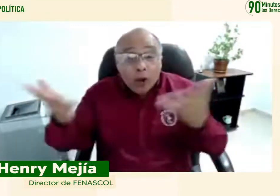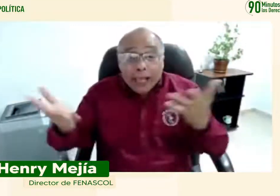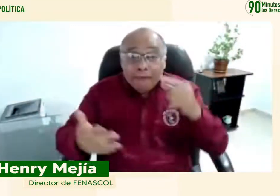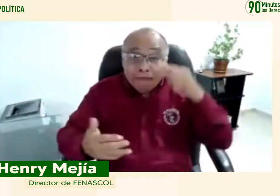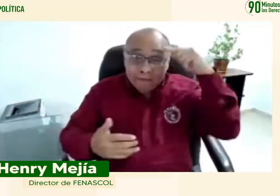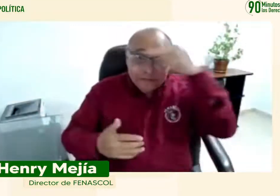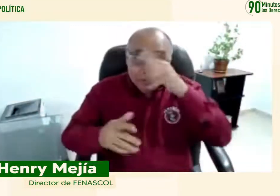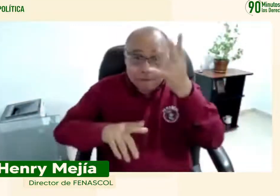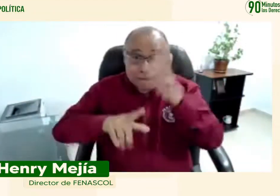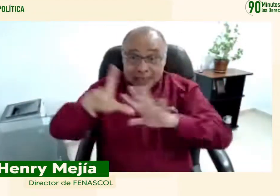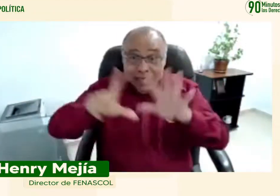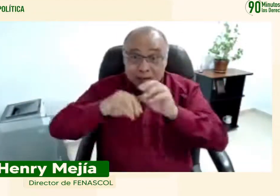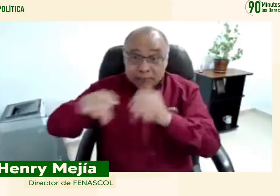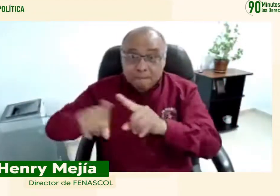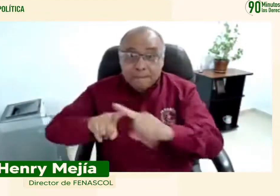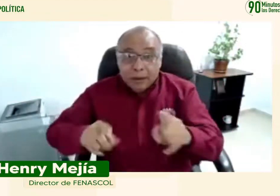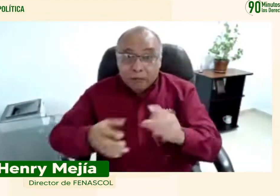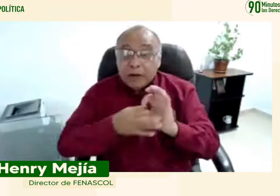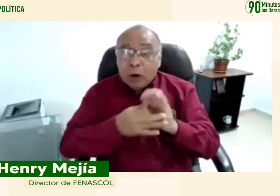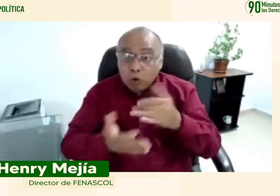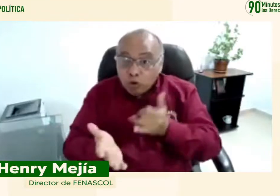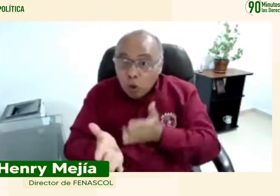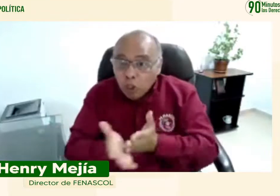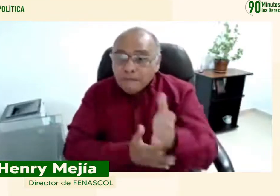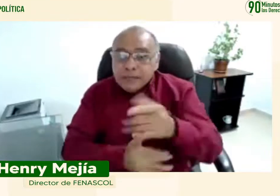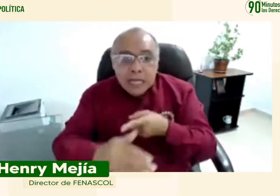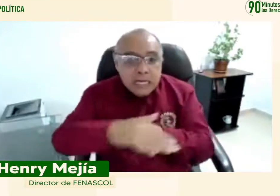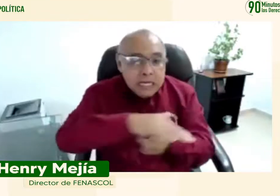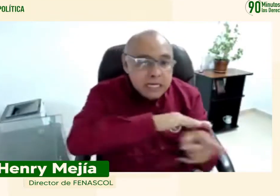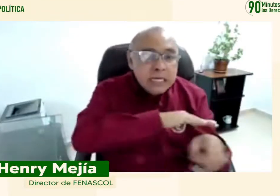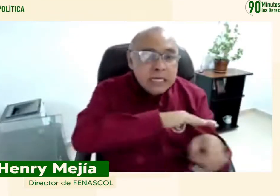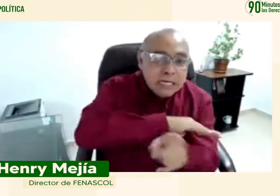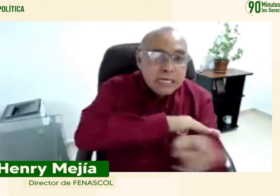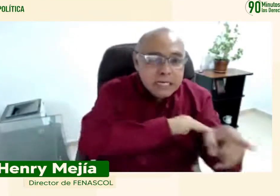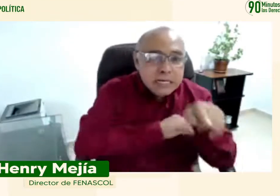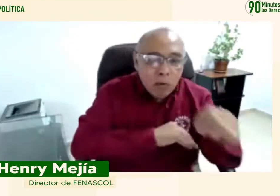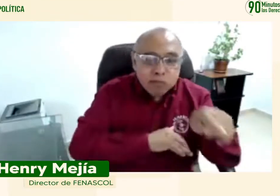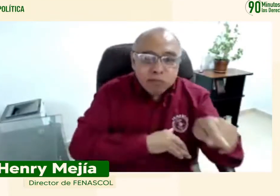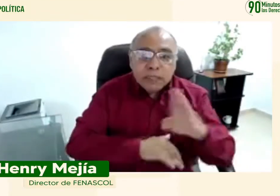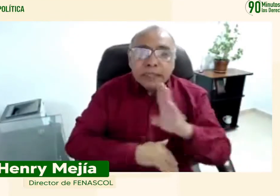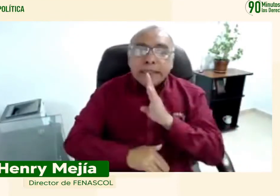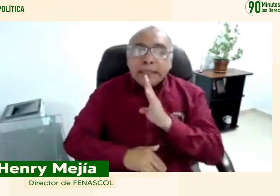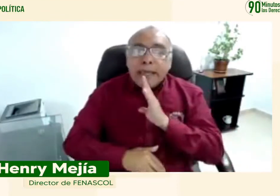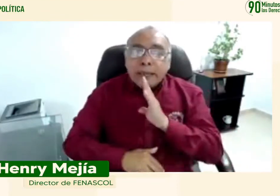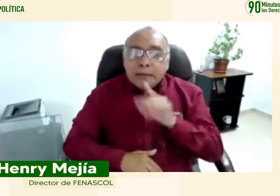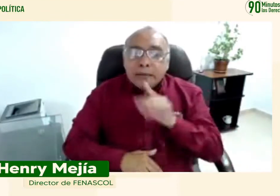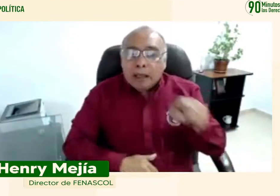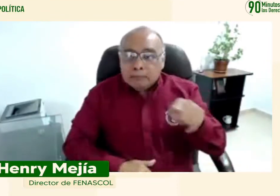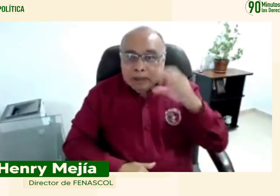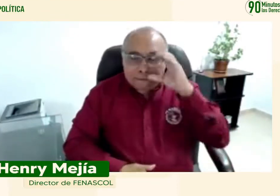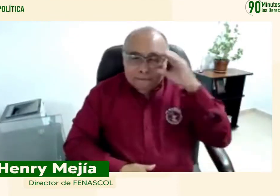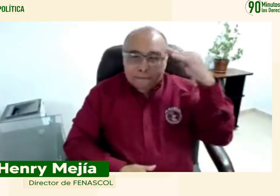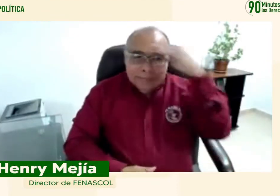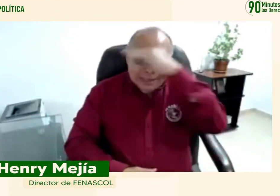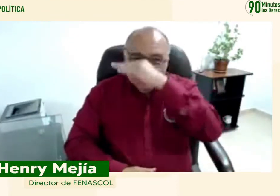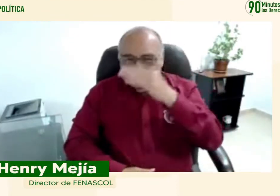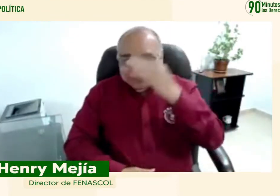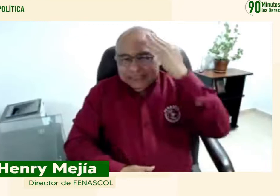de pronto si fue que hubo algún error si el vídeo se llevó a malas interpretaciones pero nosotros en fe nos col seguimos trabajando